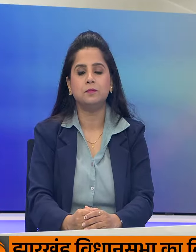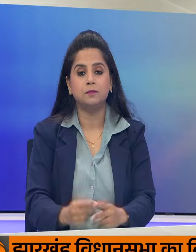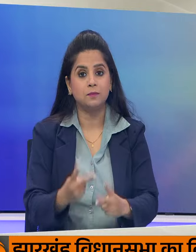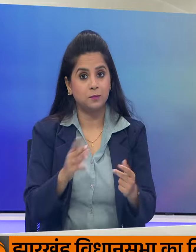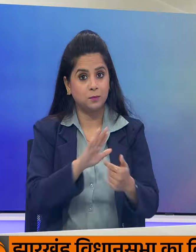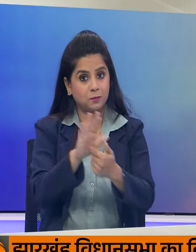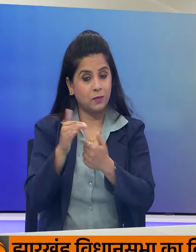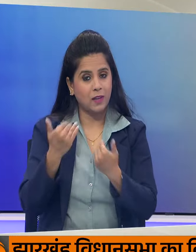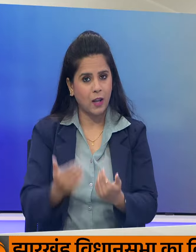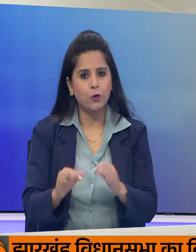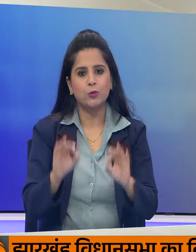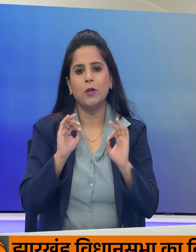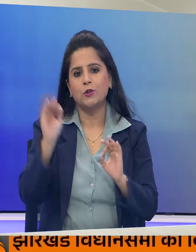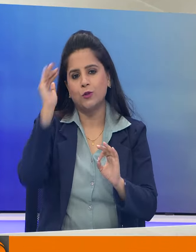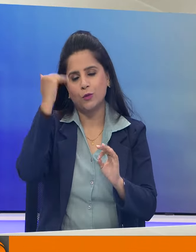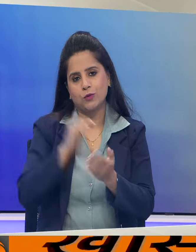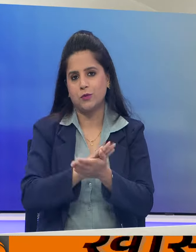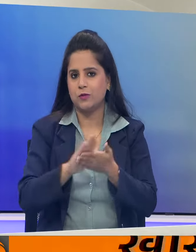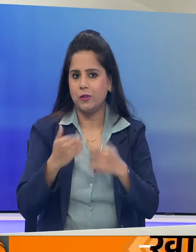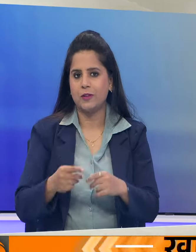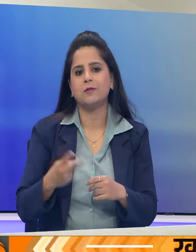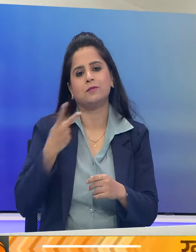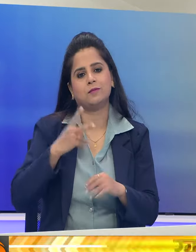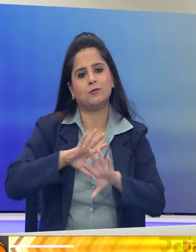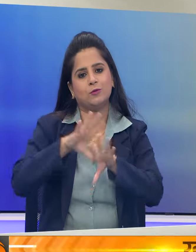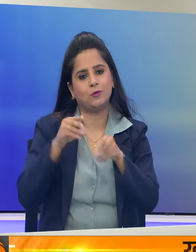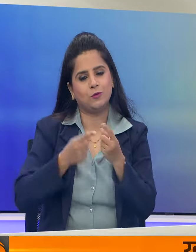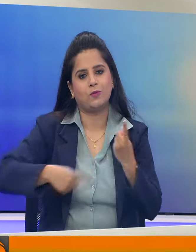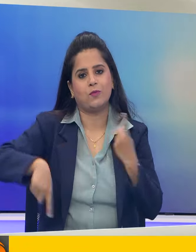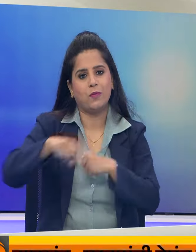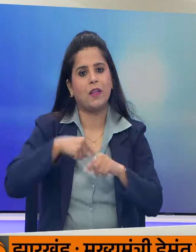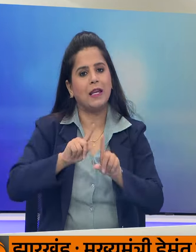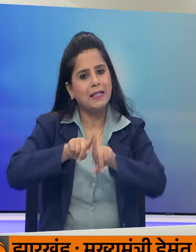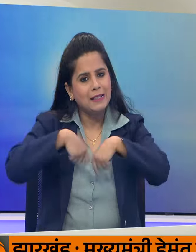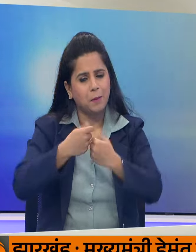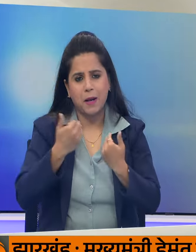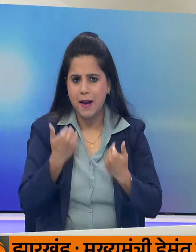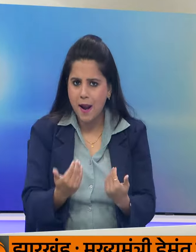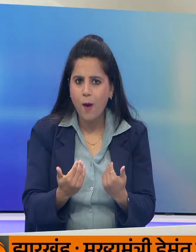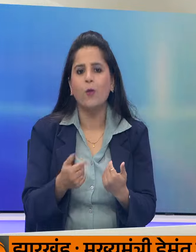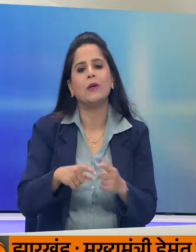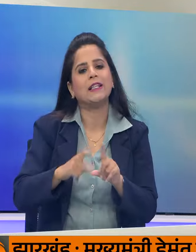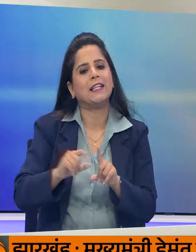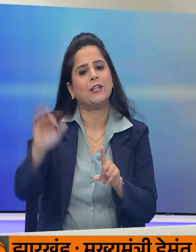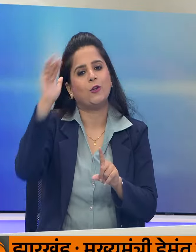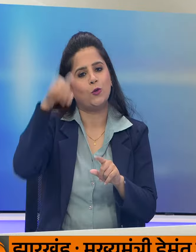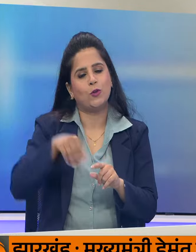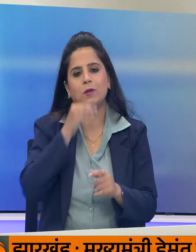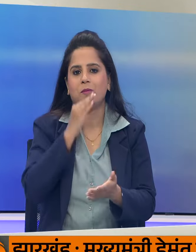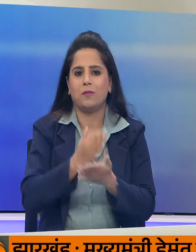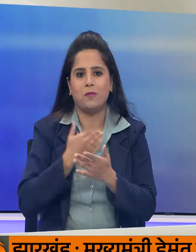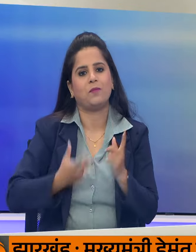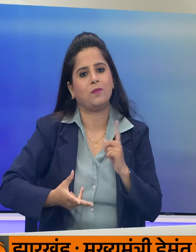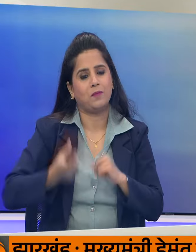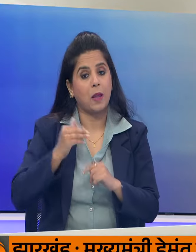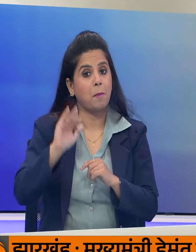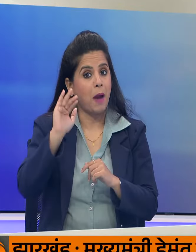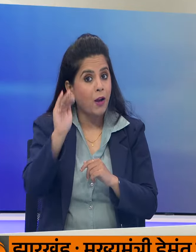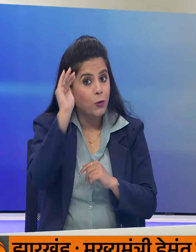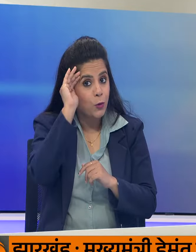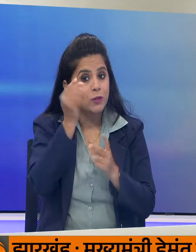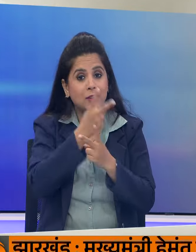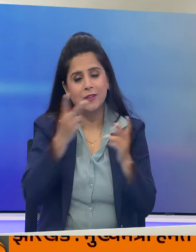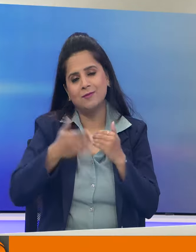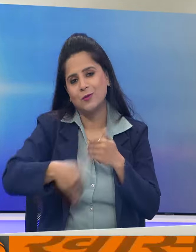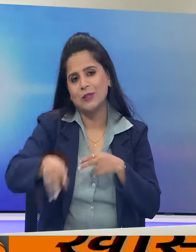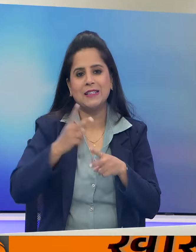इसी के साथ इस विशेष बुलेटिन में इतना ही। मुझे और मेरी सहयोगी मनीषा के साथ फिलहाल के लिए डीडी न्यूज की टीम को दीजिए अनुमति, खबरों का सिलसिला यूं